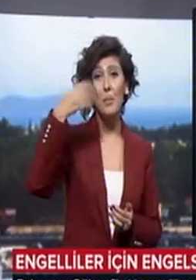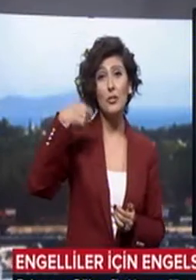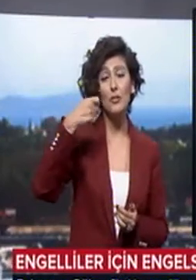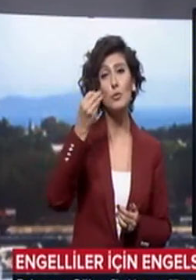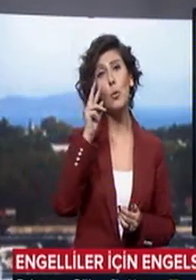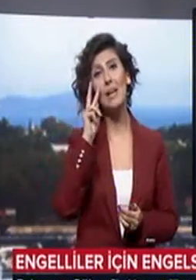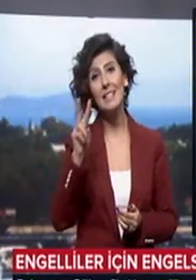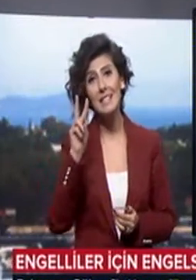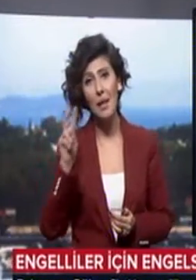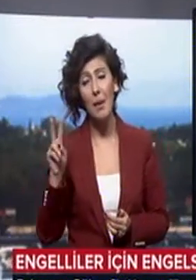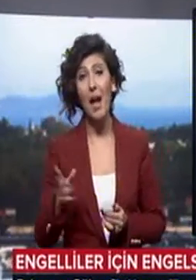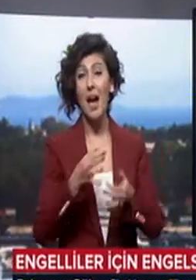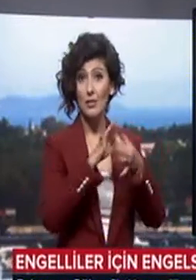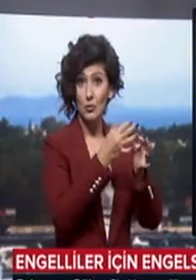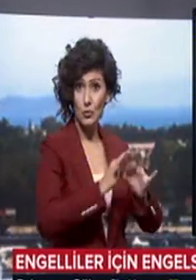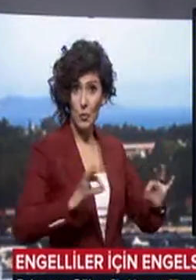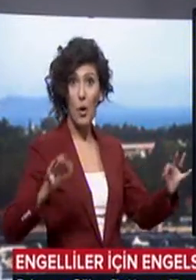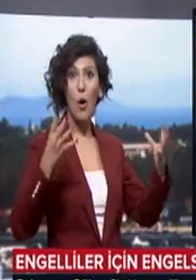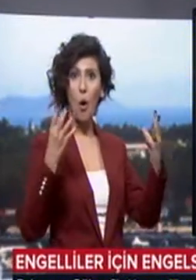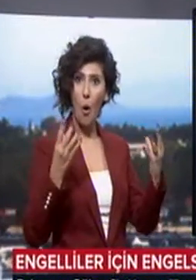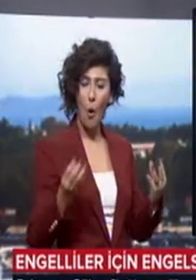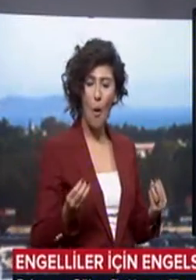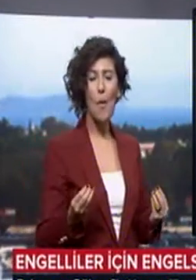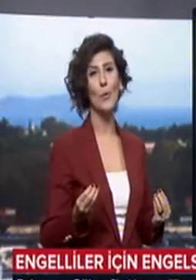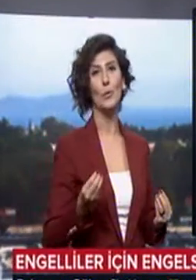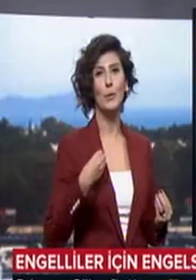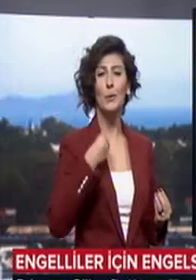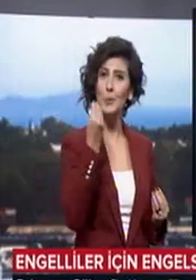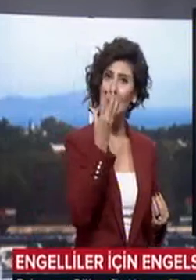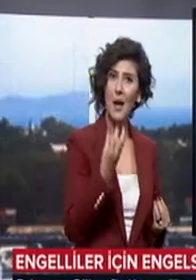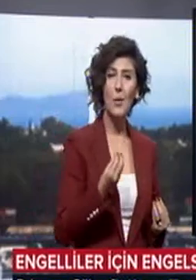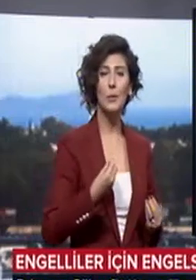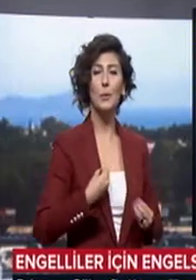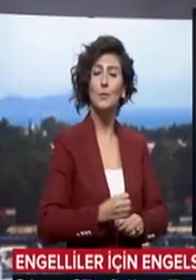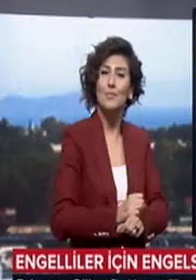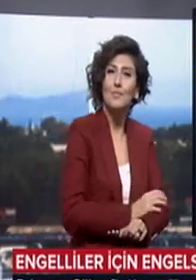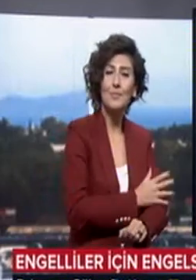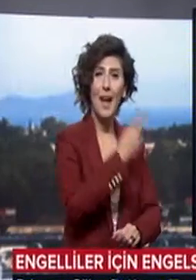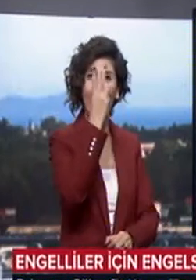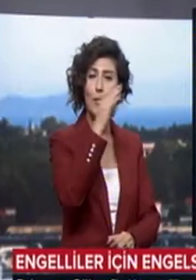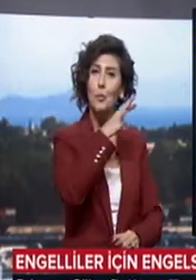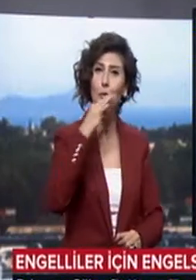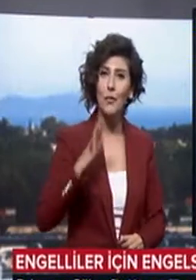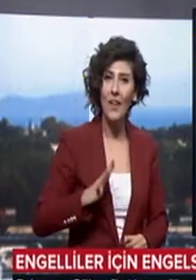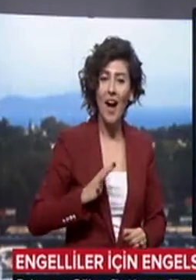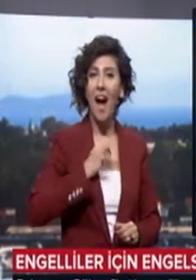alt yazılı olunca evet güzel oluyor diyor. Duygulandığım, ağladığım, mutlu olduğum oluyor diyor. Ankara Batıkent semtinde Yeni